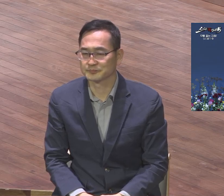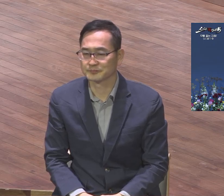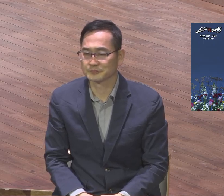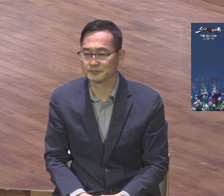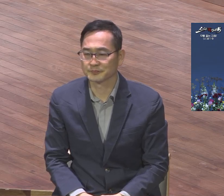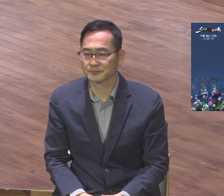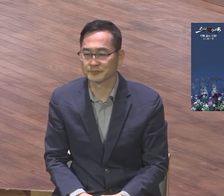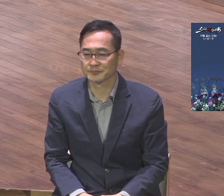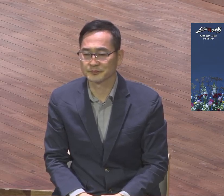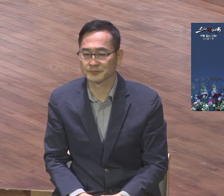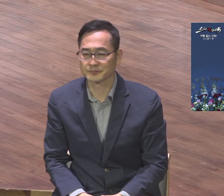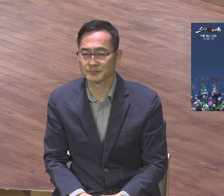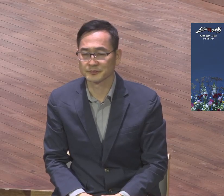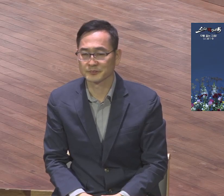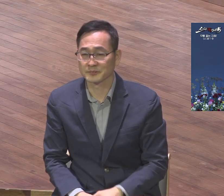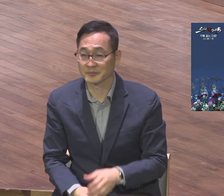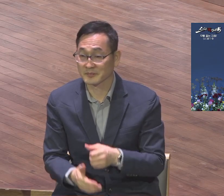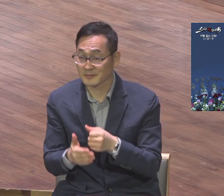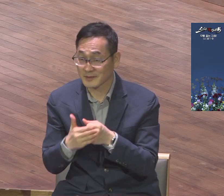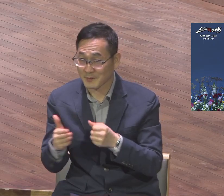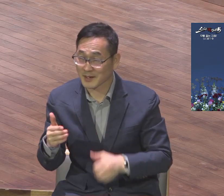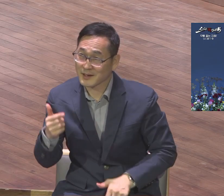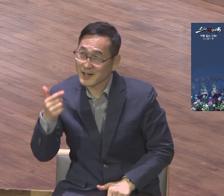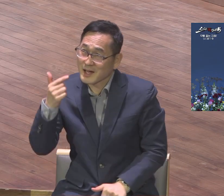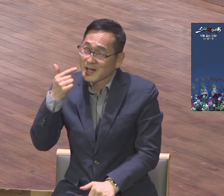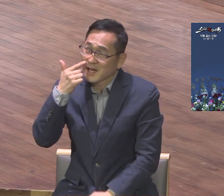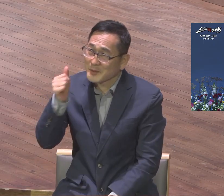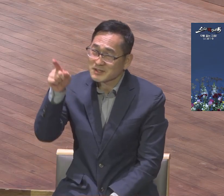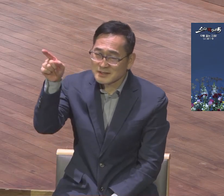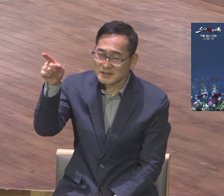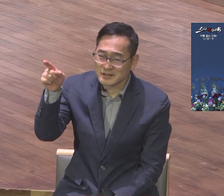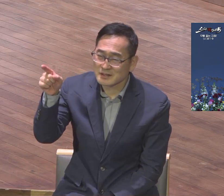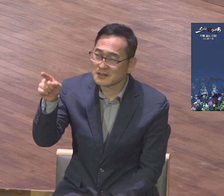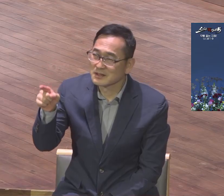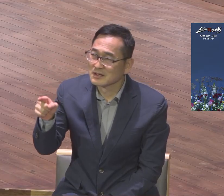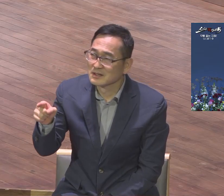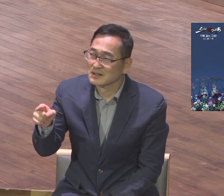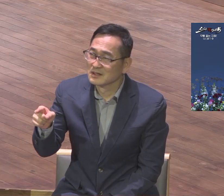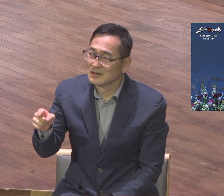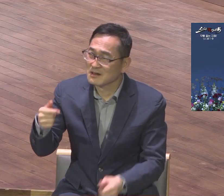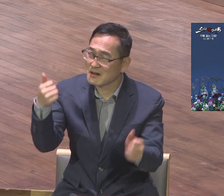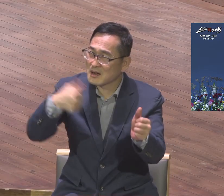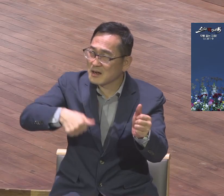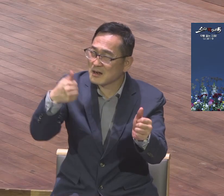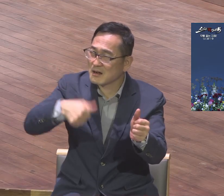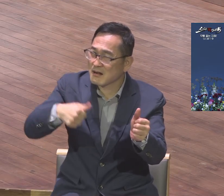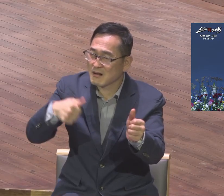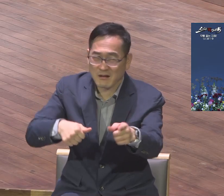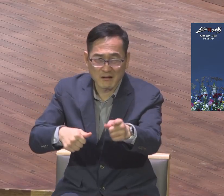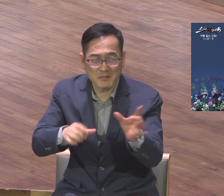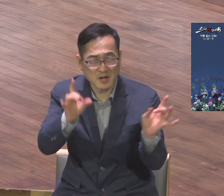그래서 아버지 이 아스 왕 시대에 너무 이